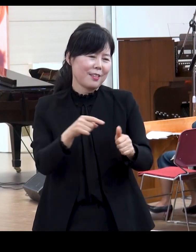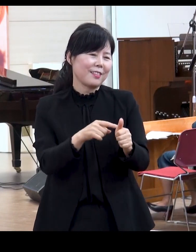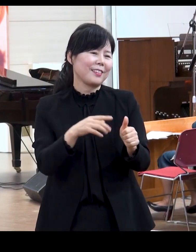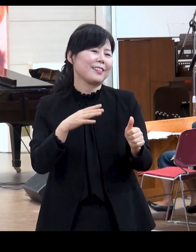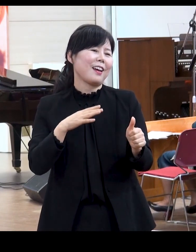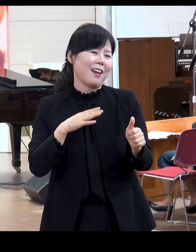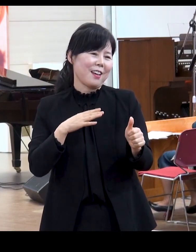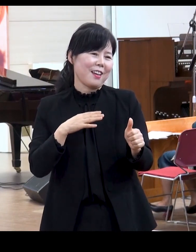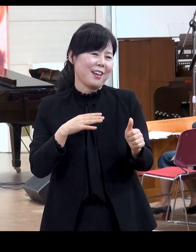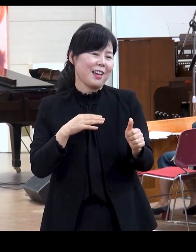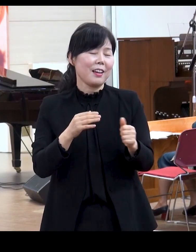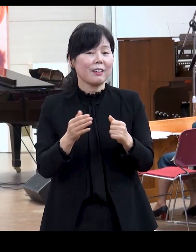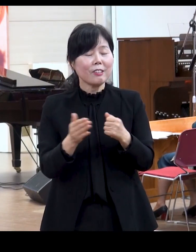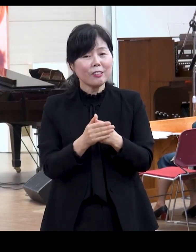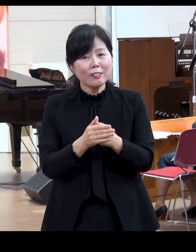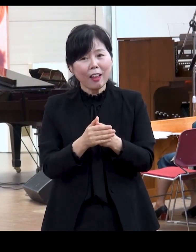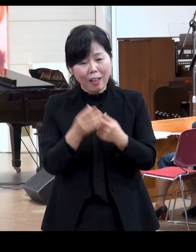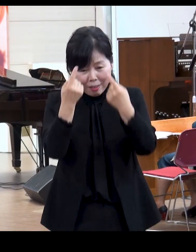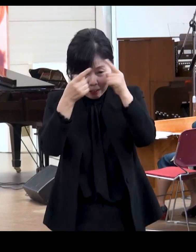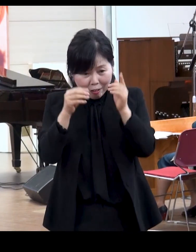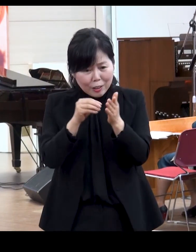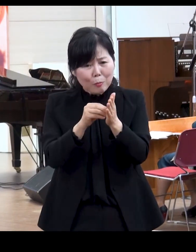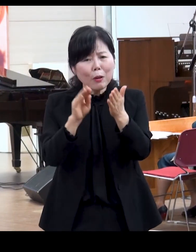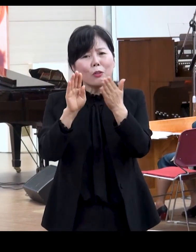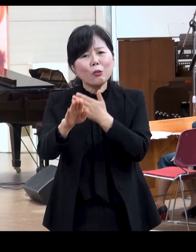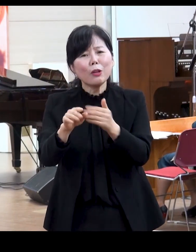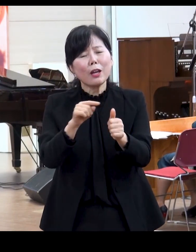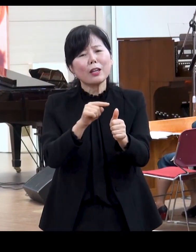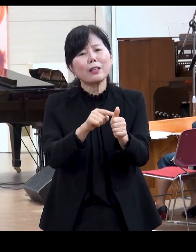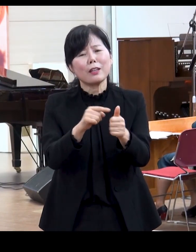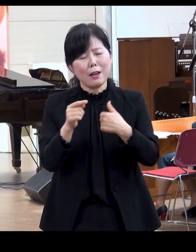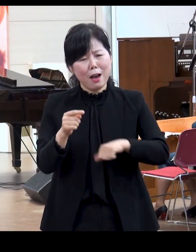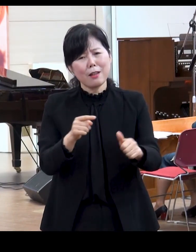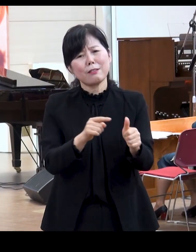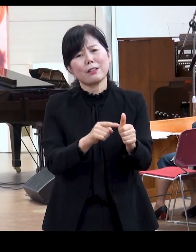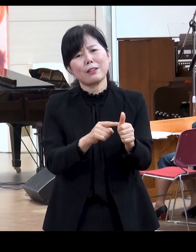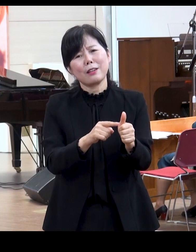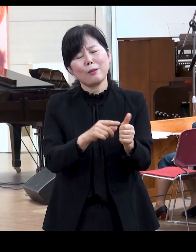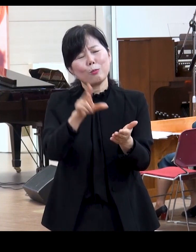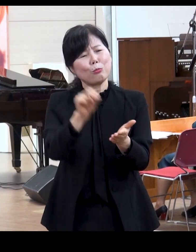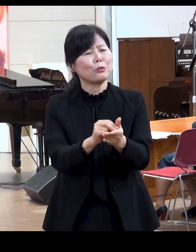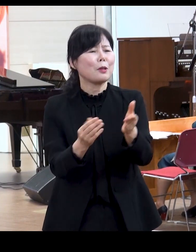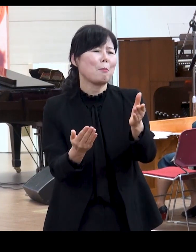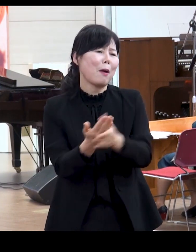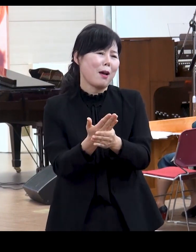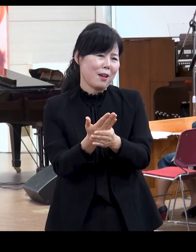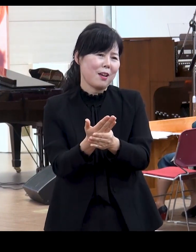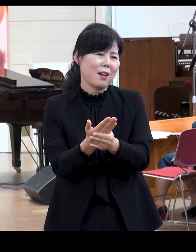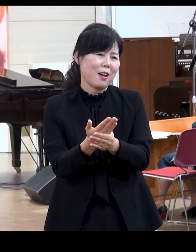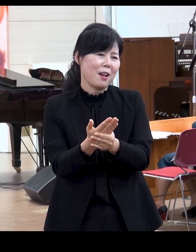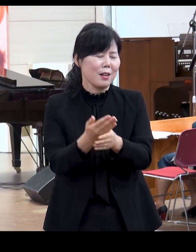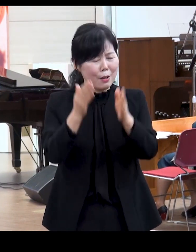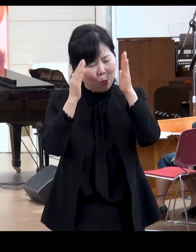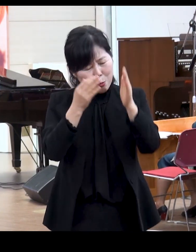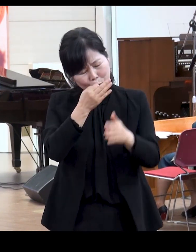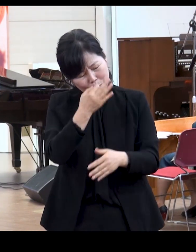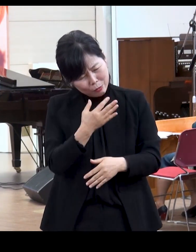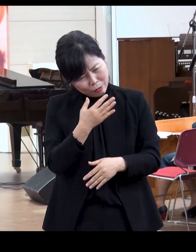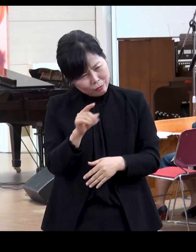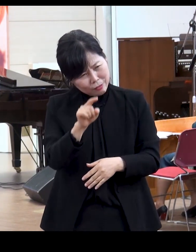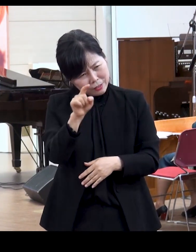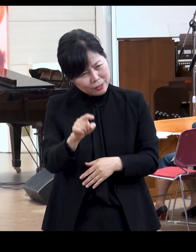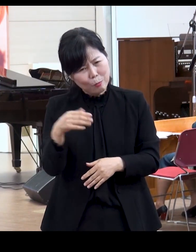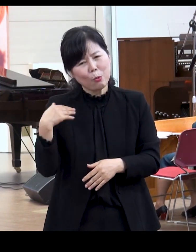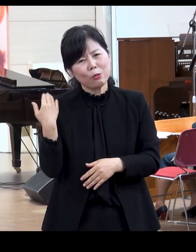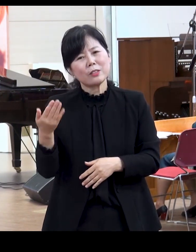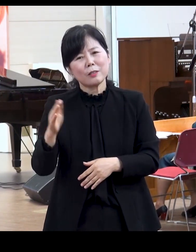그 대학을 간 다음에 일어났습니다. 이 아들이 대학을 가서 아마 공부가 힘들어서 그랬는지 모르겠지만 어떤